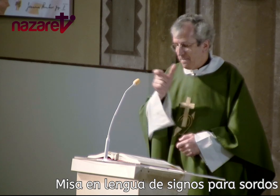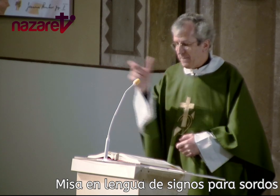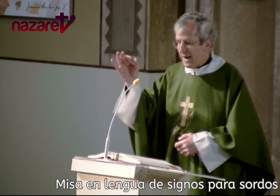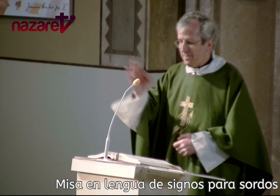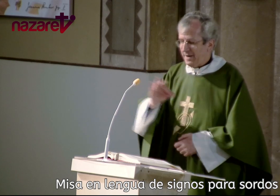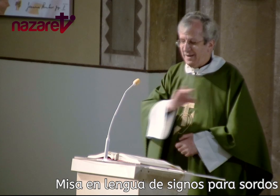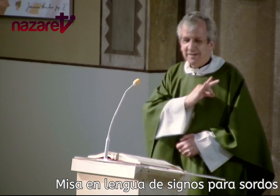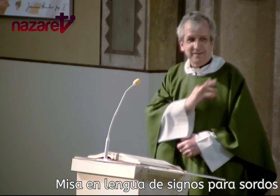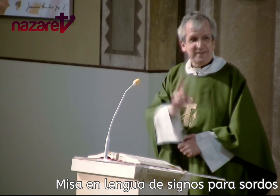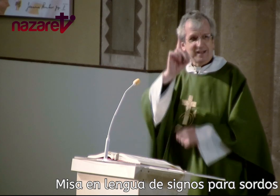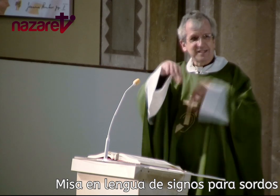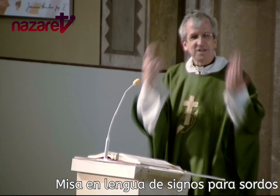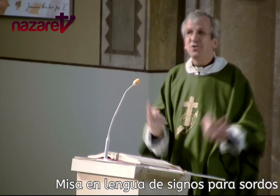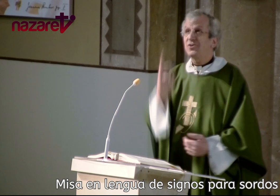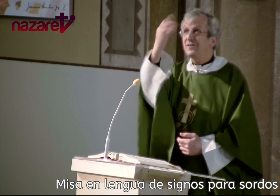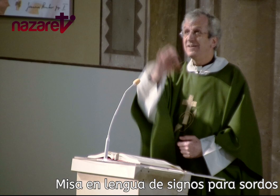palabra del señor